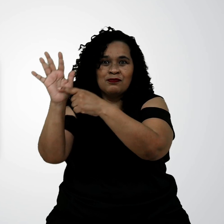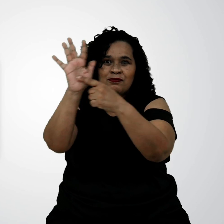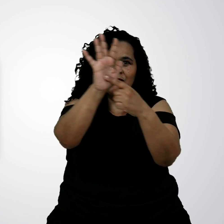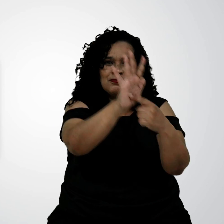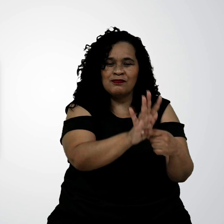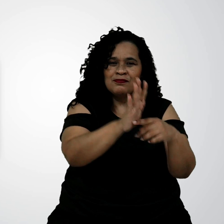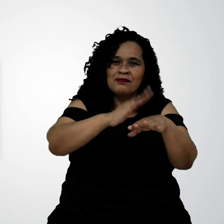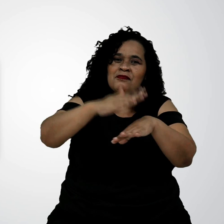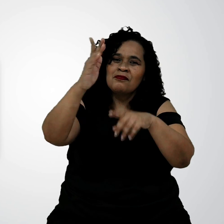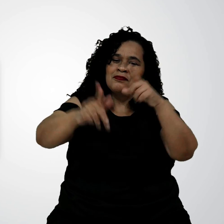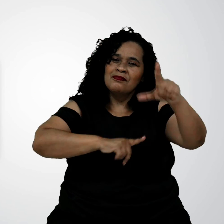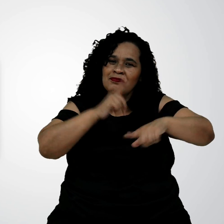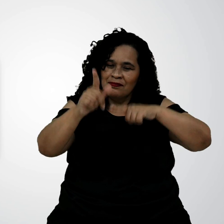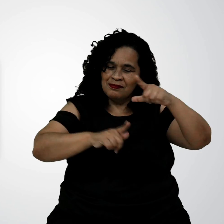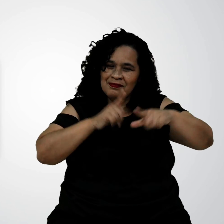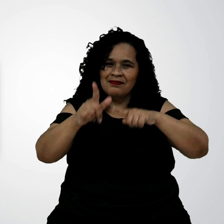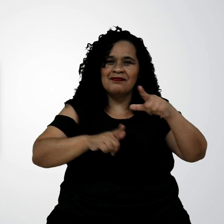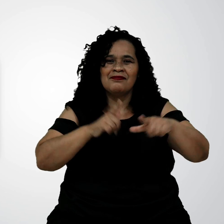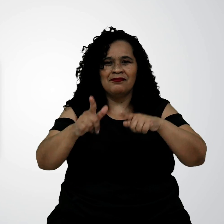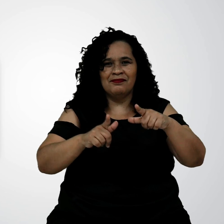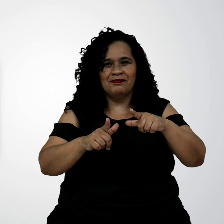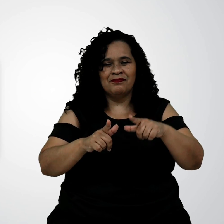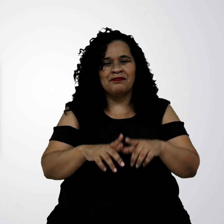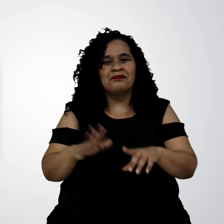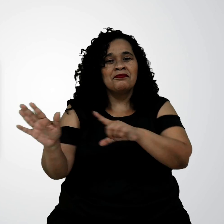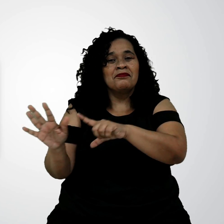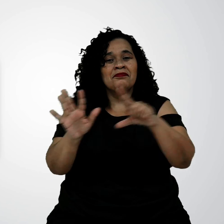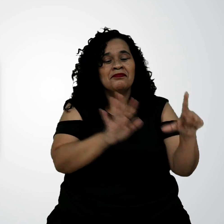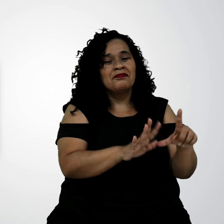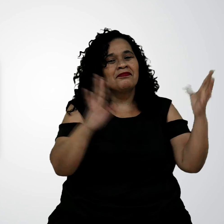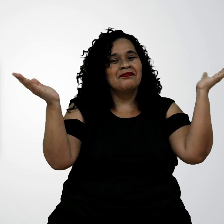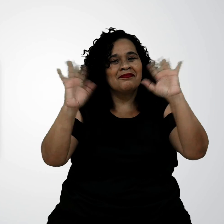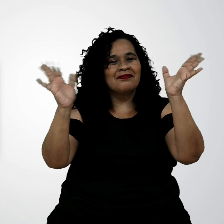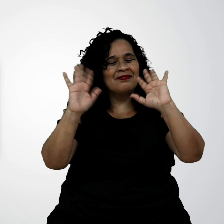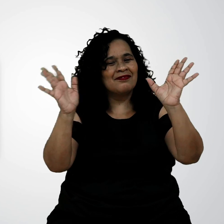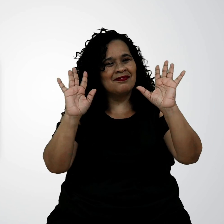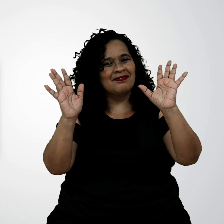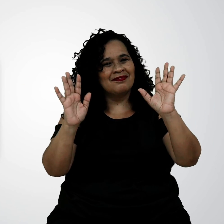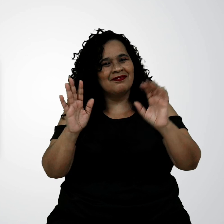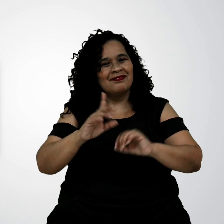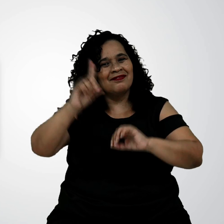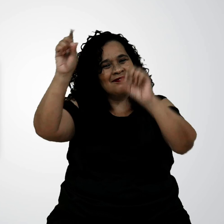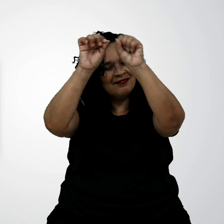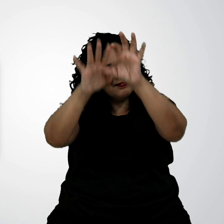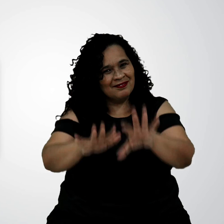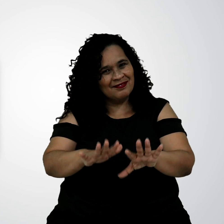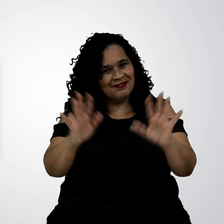programa Mais Valor. Até a semana que vem, então, se Deus quiser. Fique com Deus.